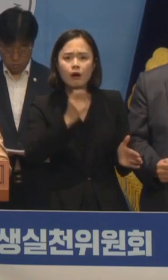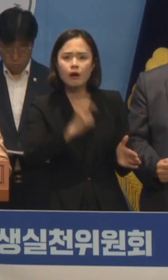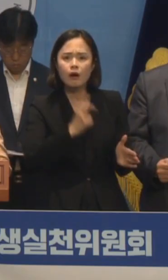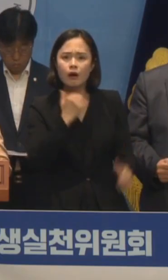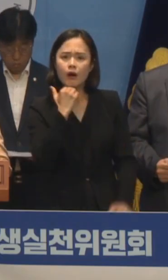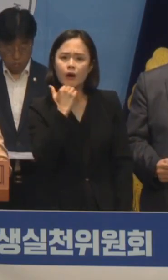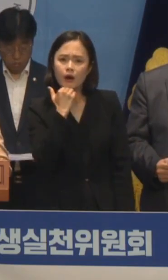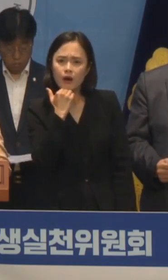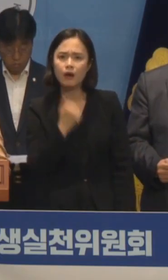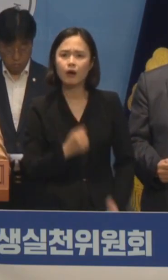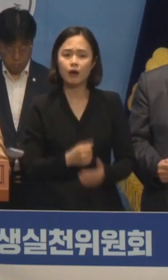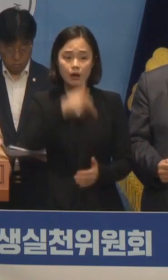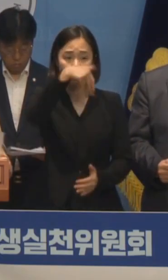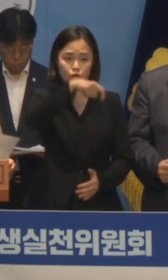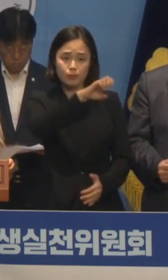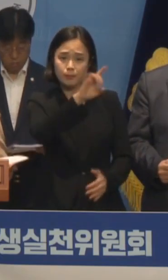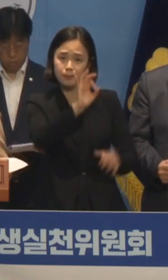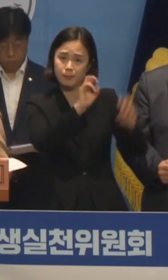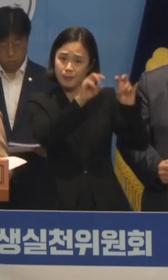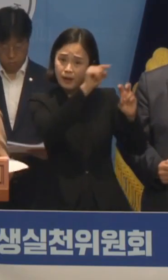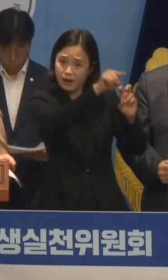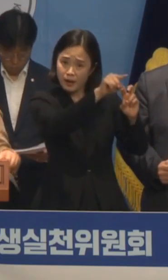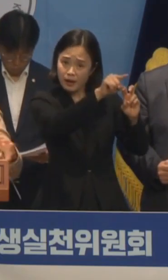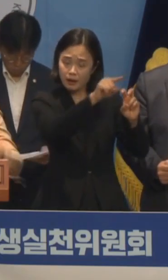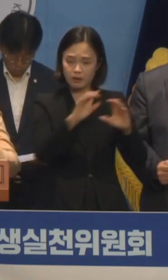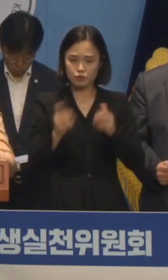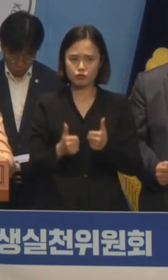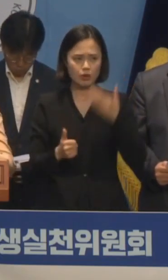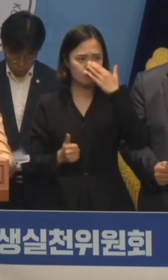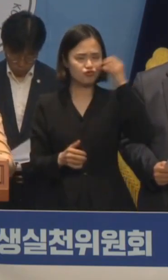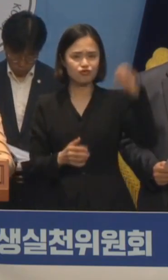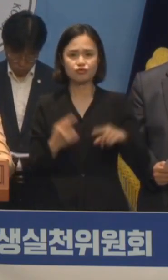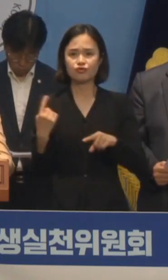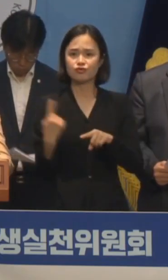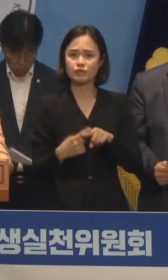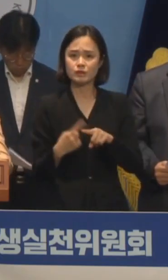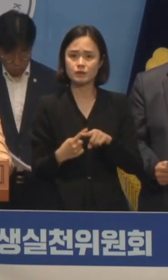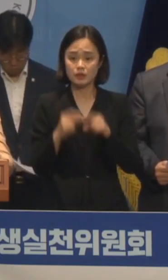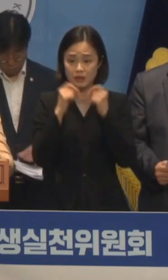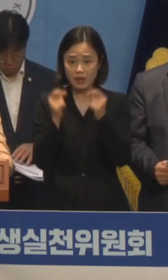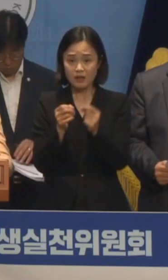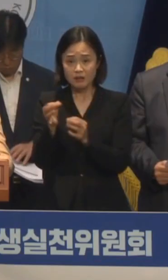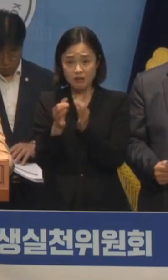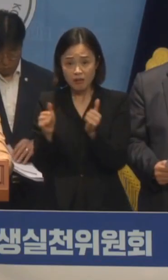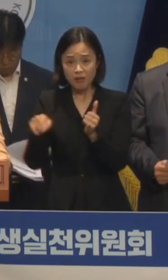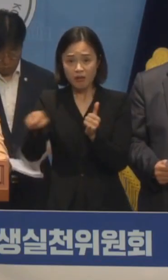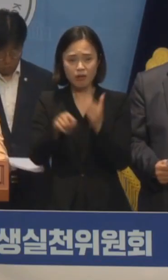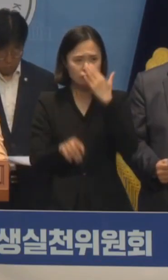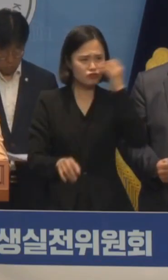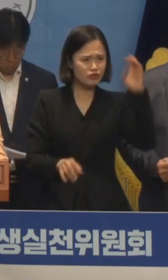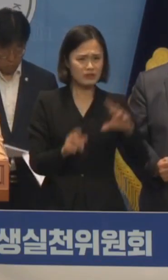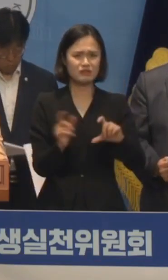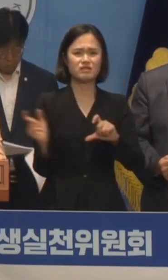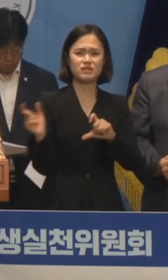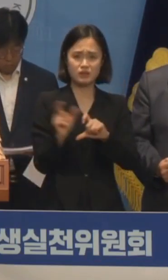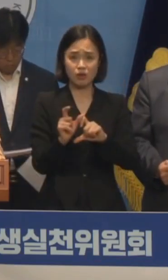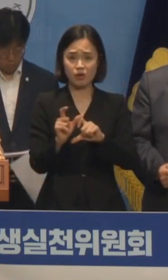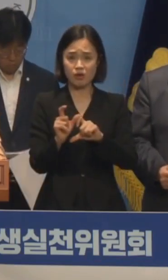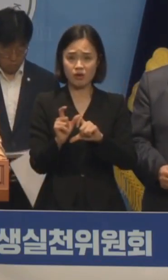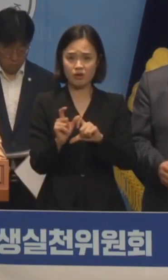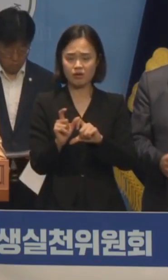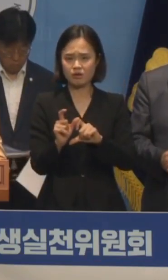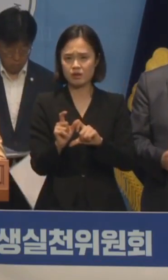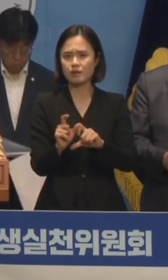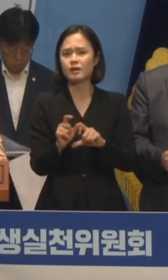이렇듯 쿠팡은 국회까지 무시하는데 소상공인들에 대한 태도가 어떠할지는 불보듯